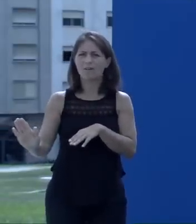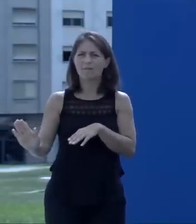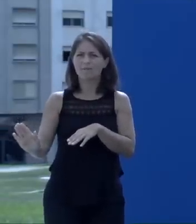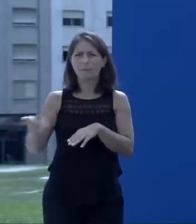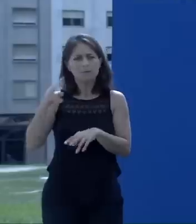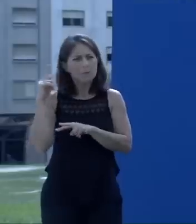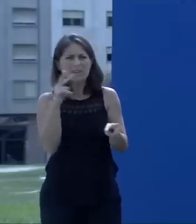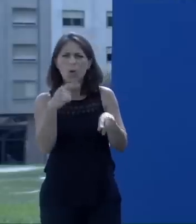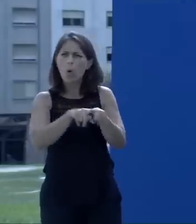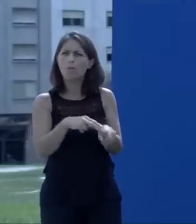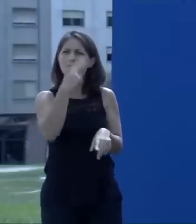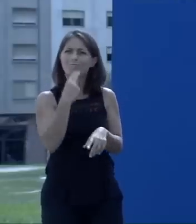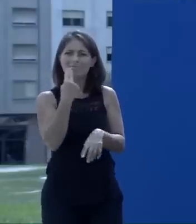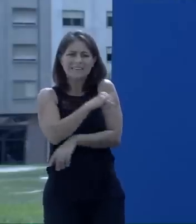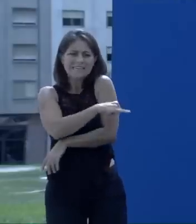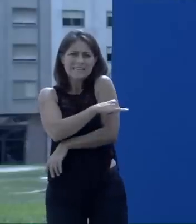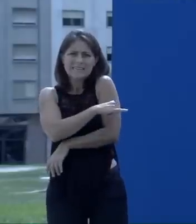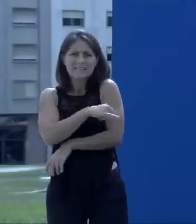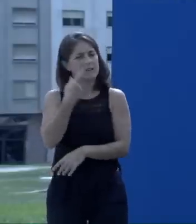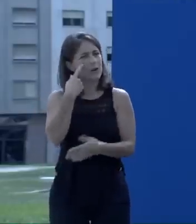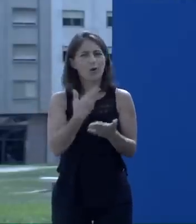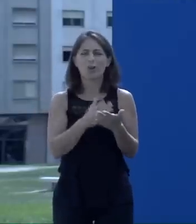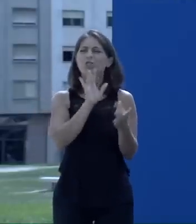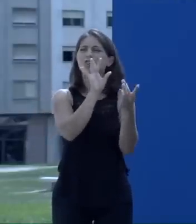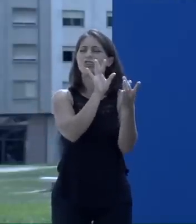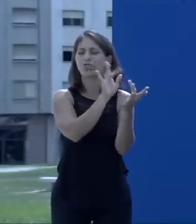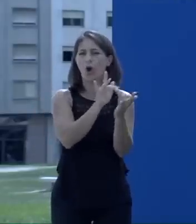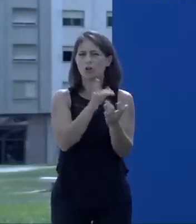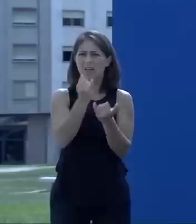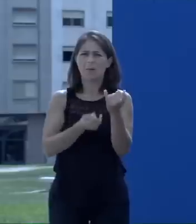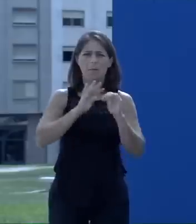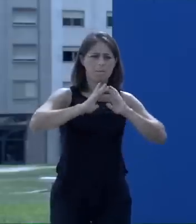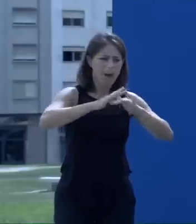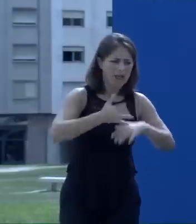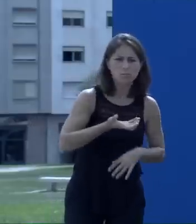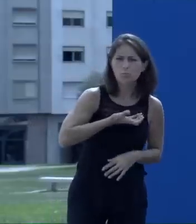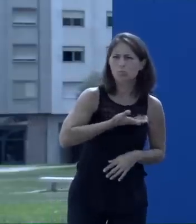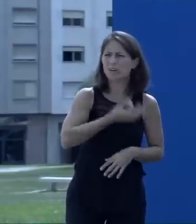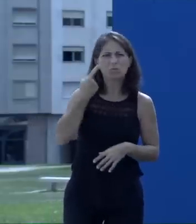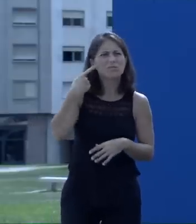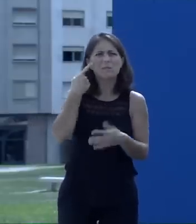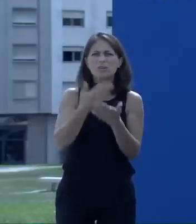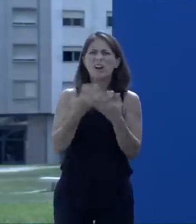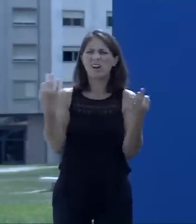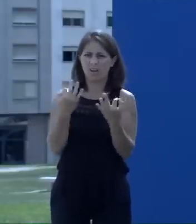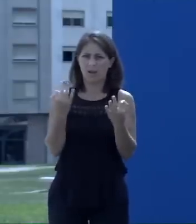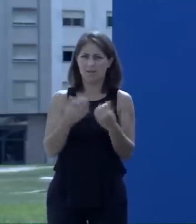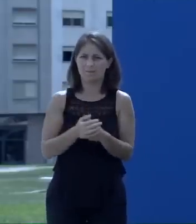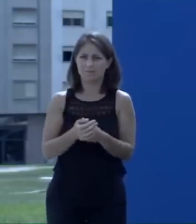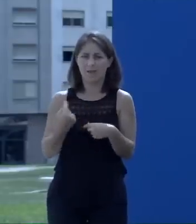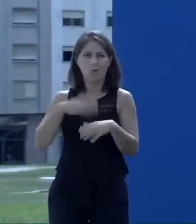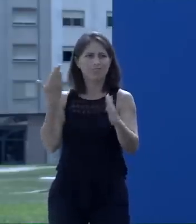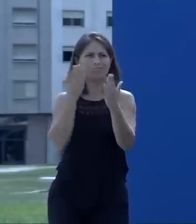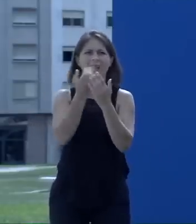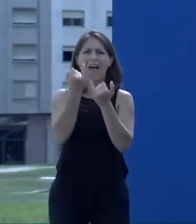expresades o compromiso máis próximo. Os movementos cidadanistas, as mareas municipais, demostraron que era posible plantarse e